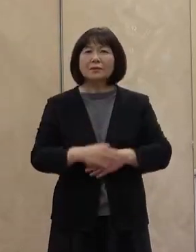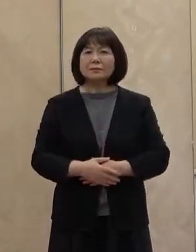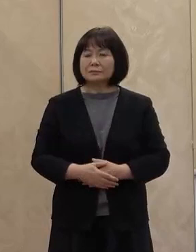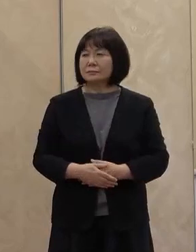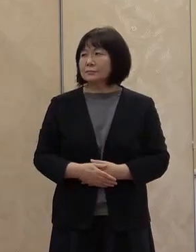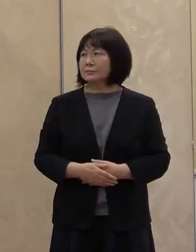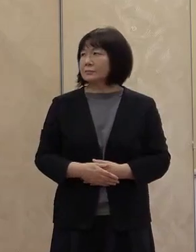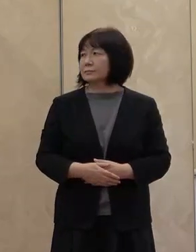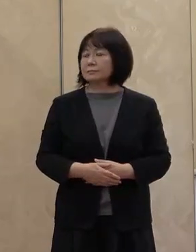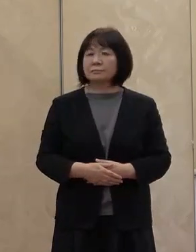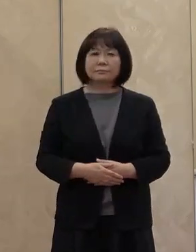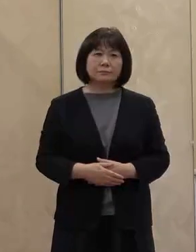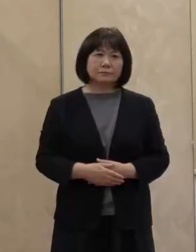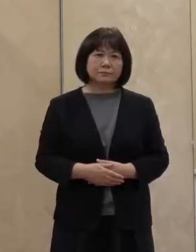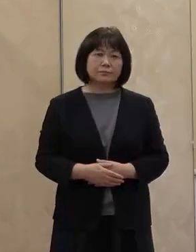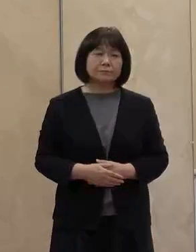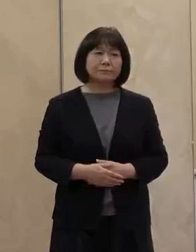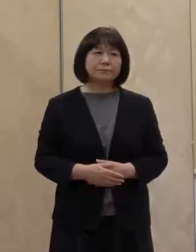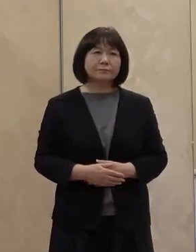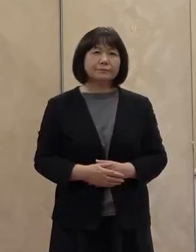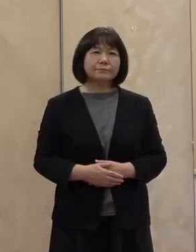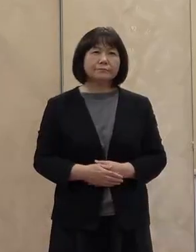次だ。